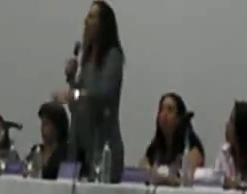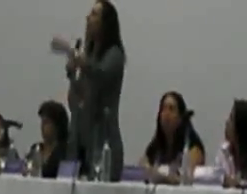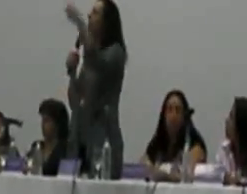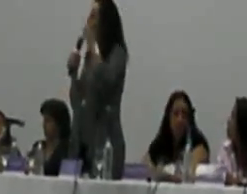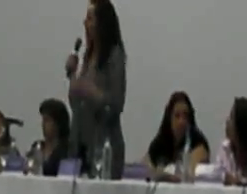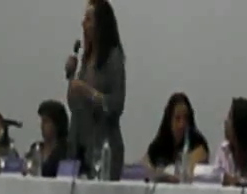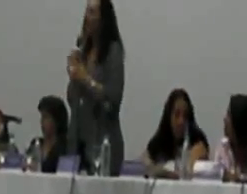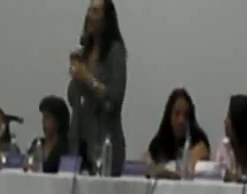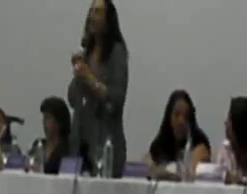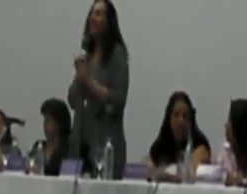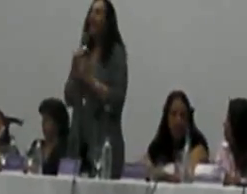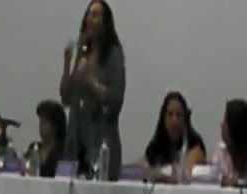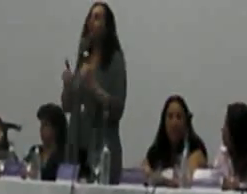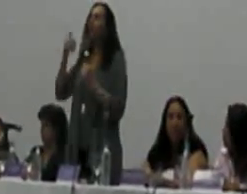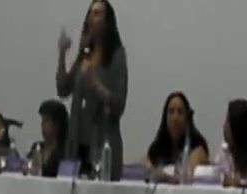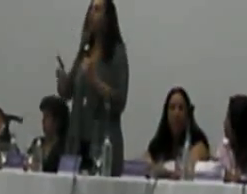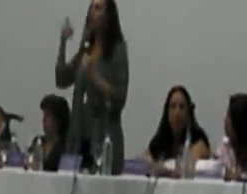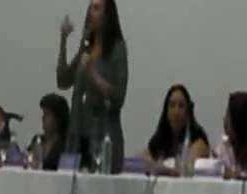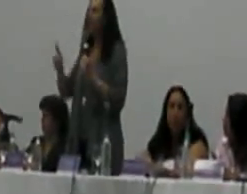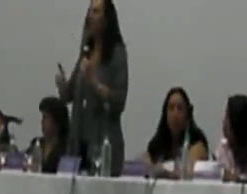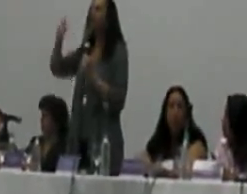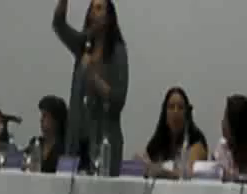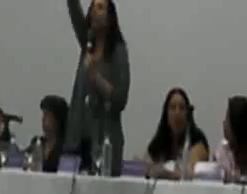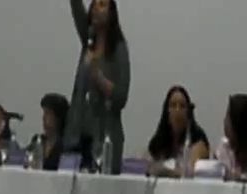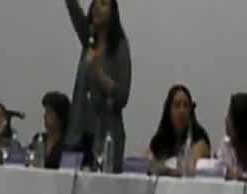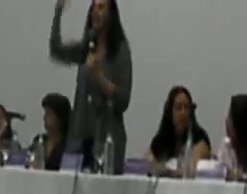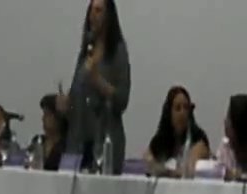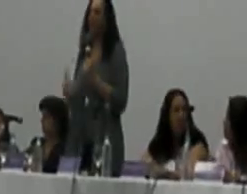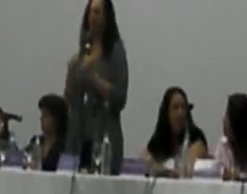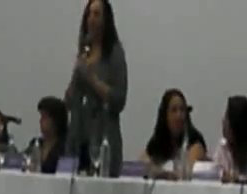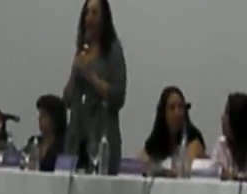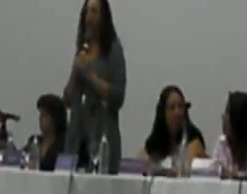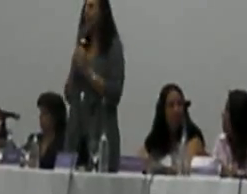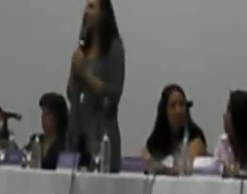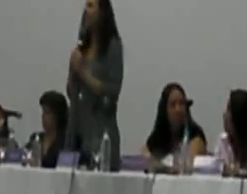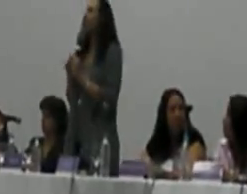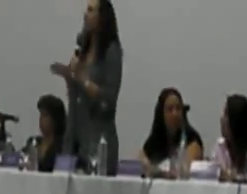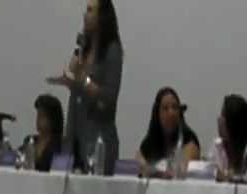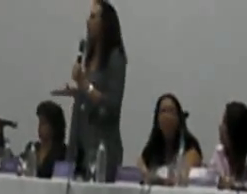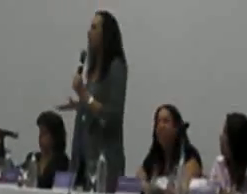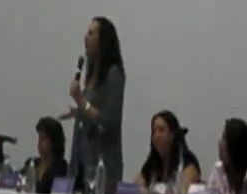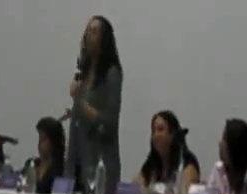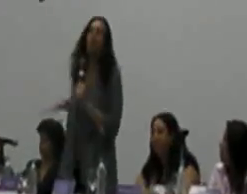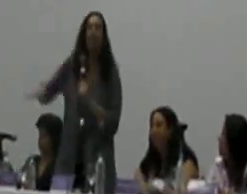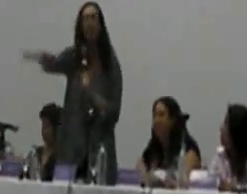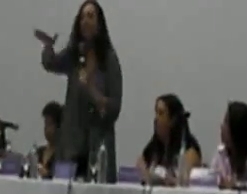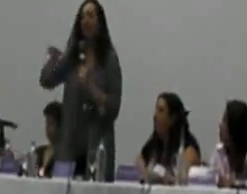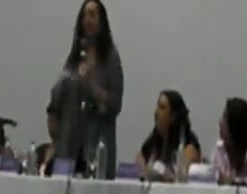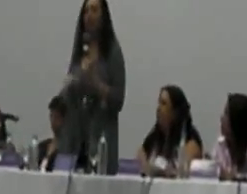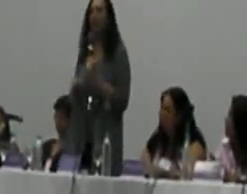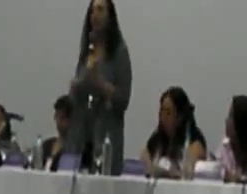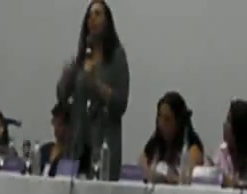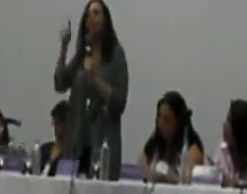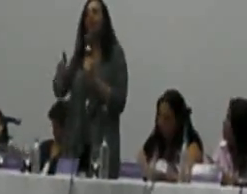engenharia reivindicassem que os concursos fossem abertos em todos os níveis para as mulheres, porque a tendência é botar as mulheres sempre no nível